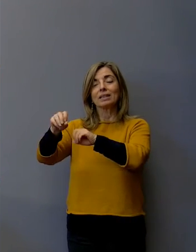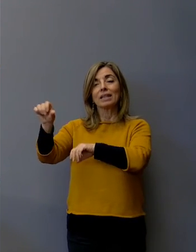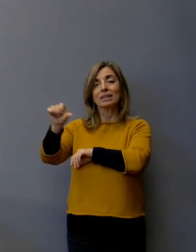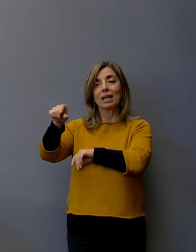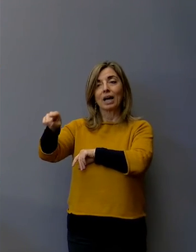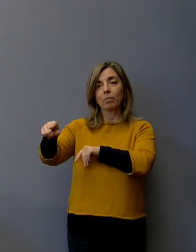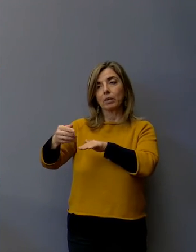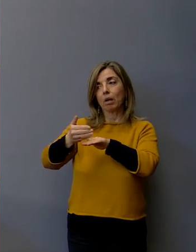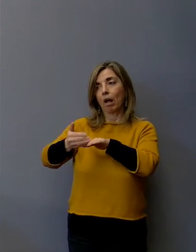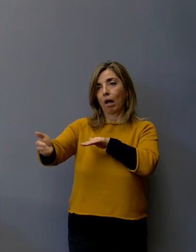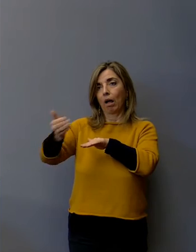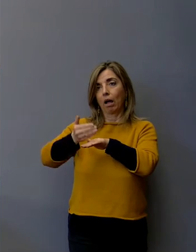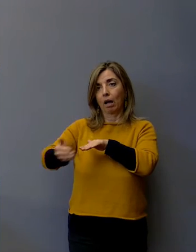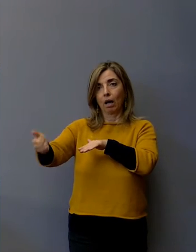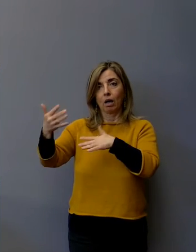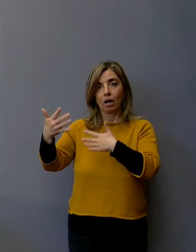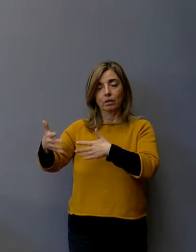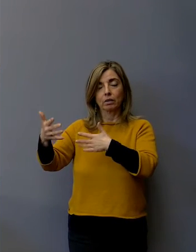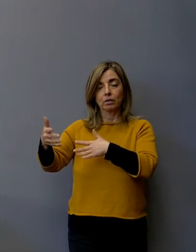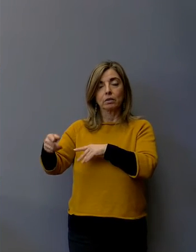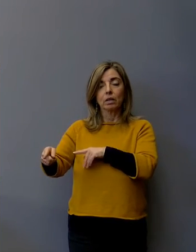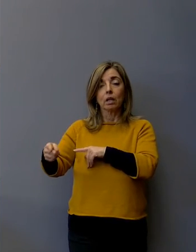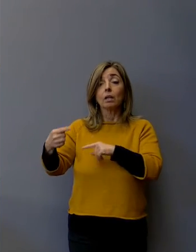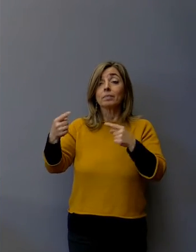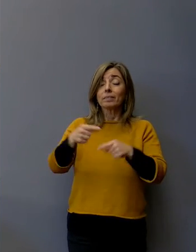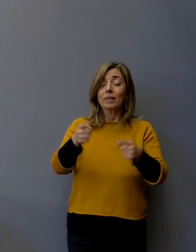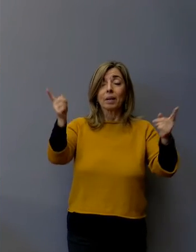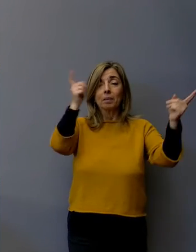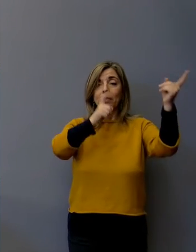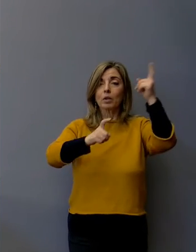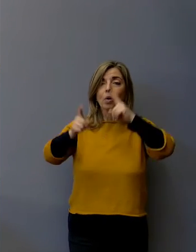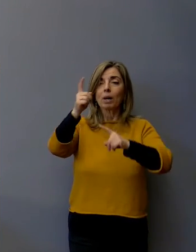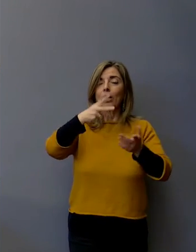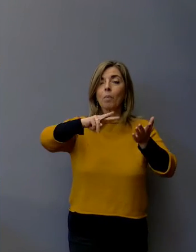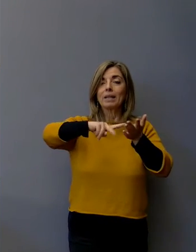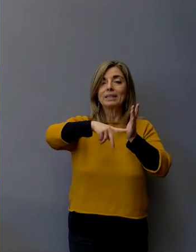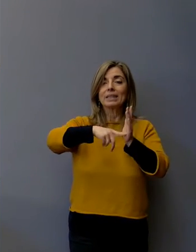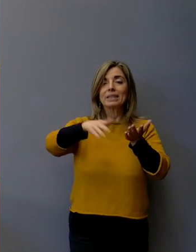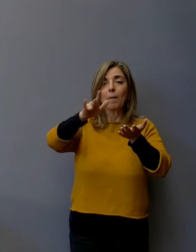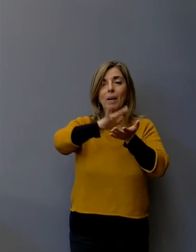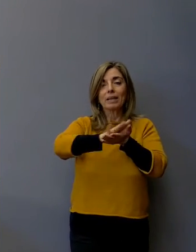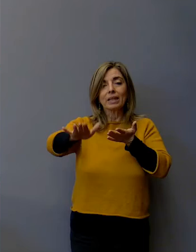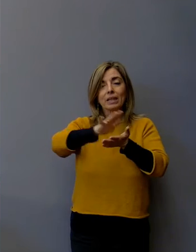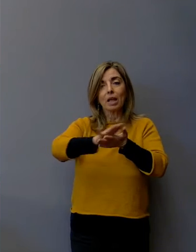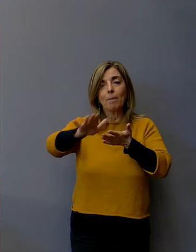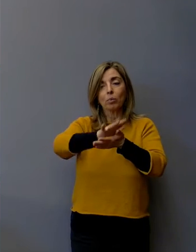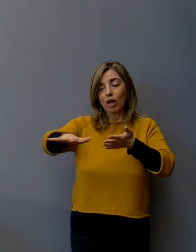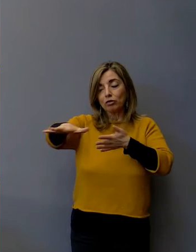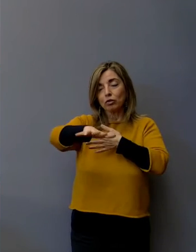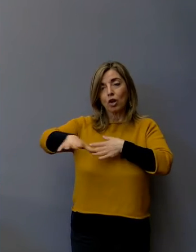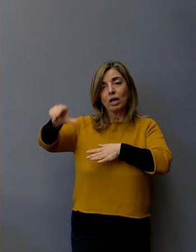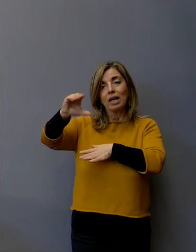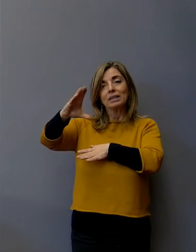anni di ritardo ci preoccupa ci preoccupa inoltre il sistema di depurazione del percolato di scarpino che sembra